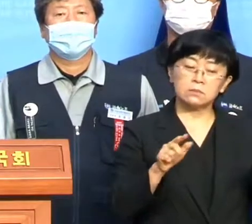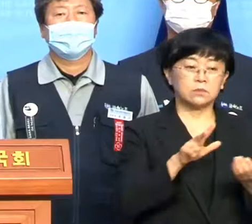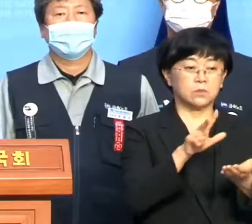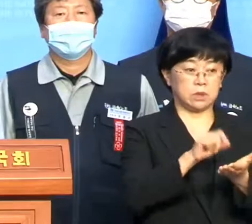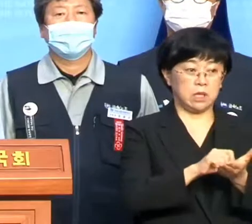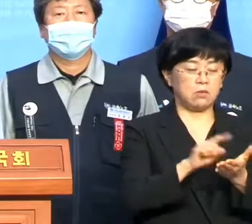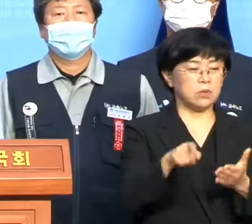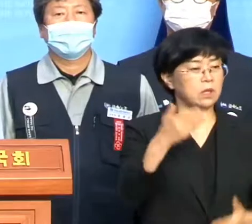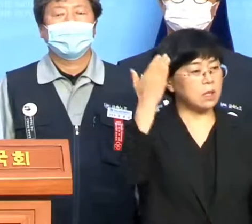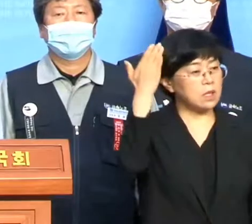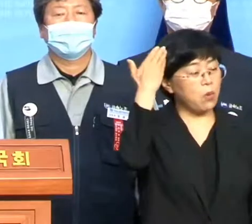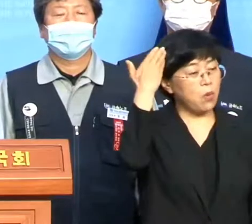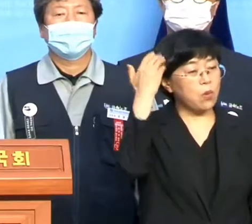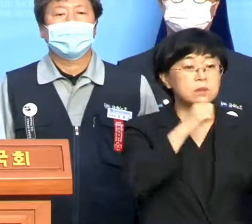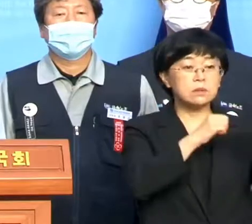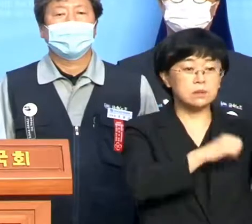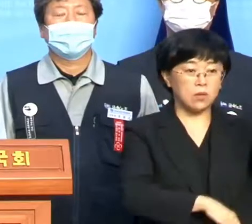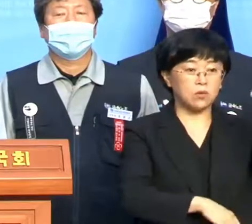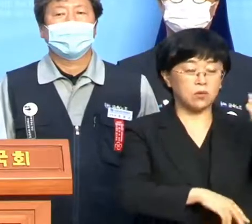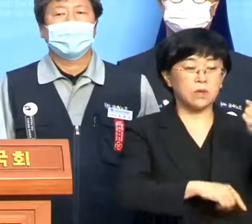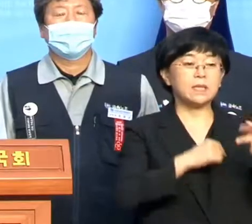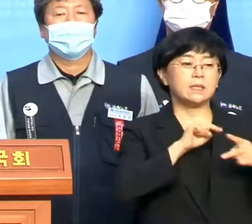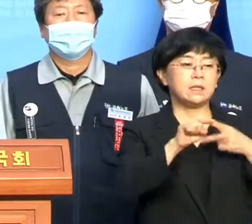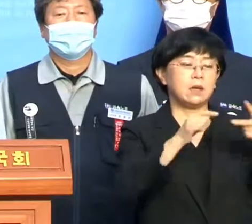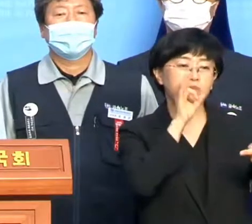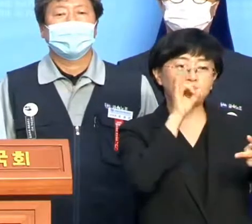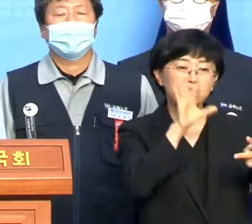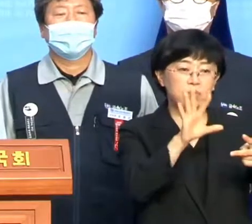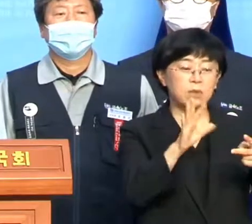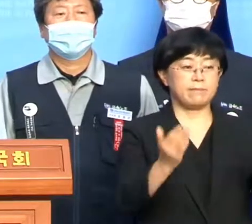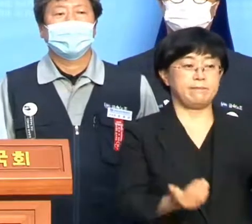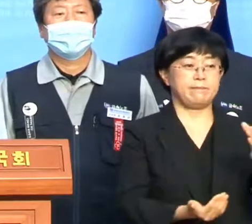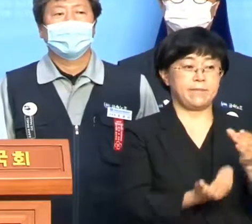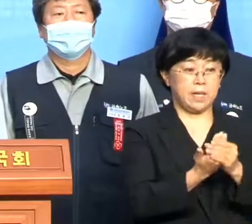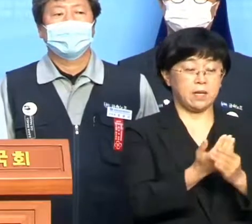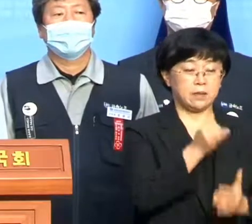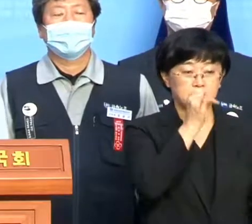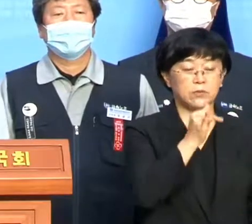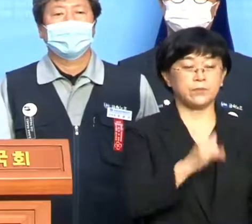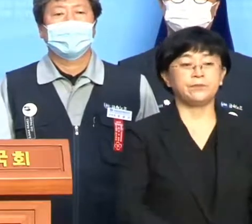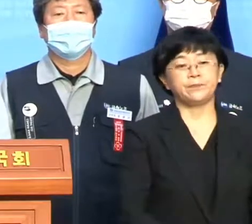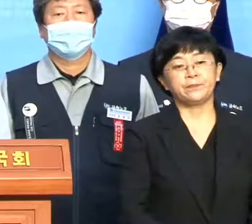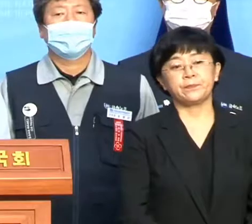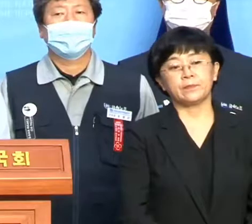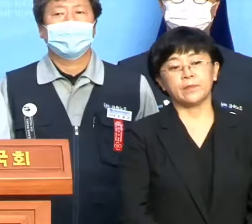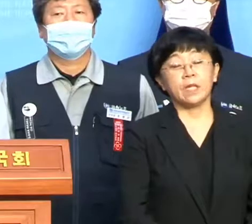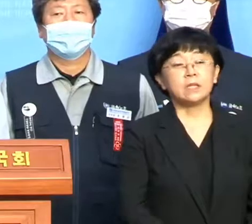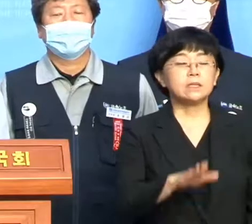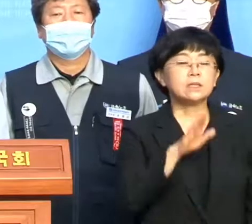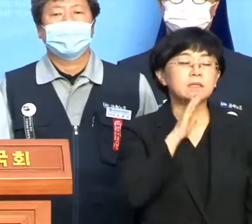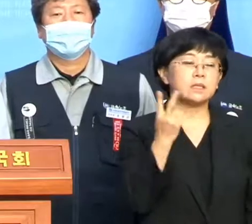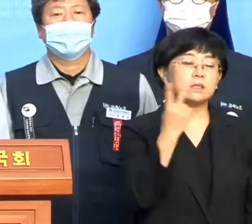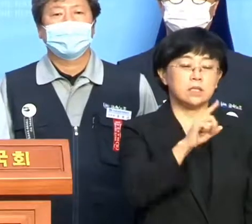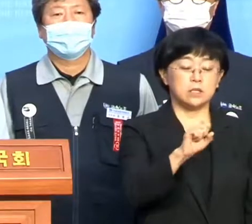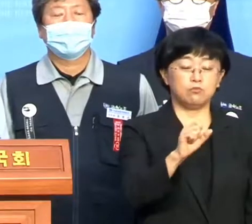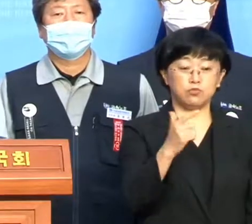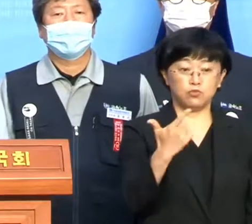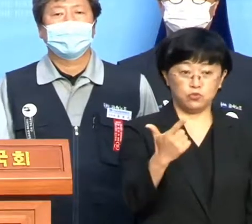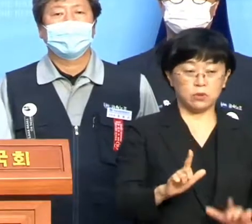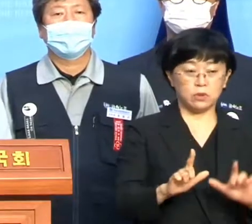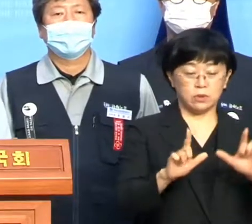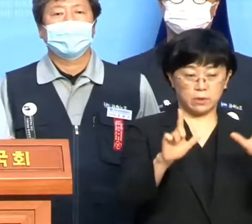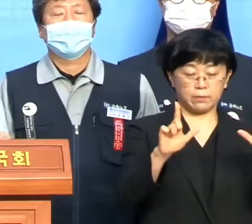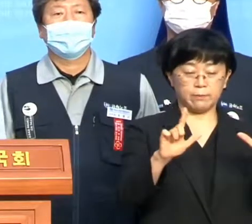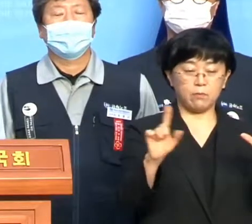상식적으로 이해할 수 없는 일들이 발생하고 있습니다 그로 인해서 실제 2016년에 도